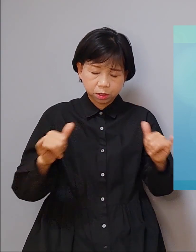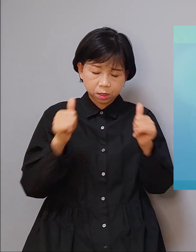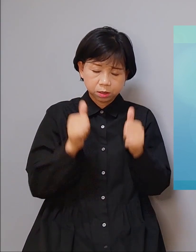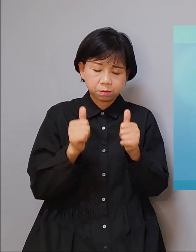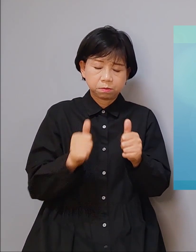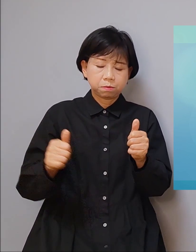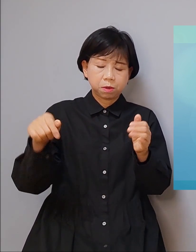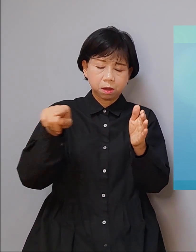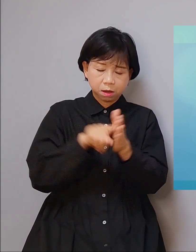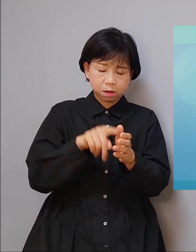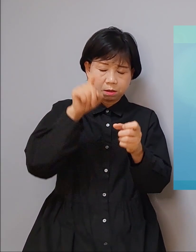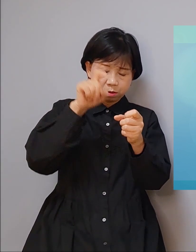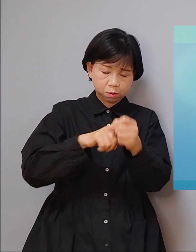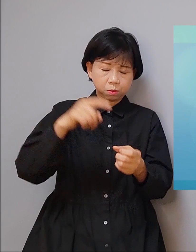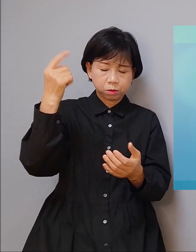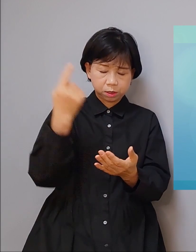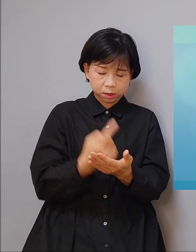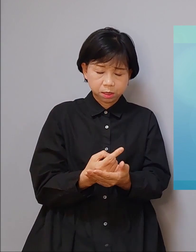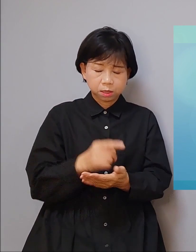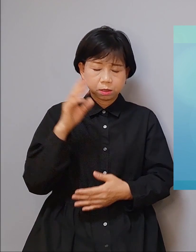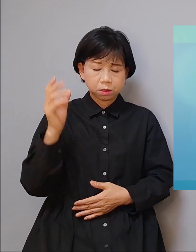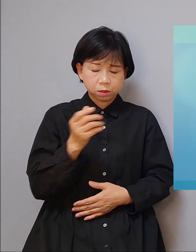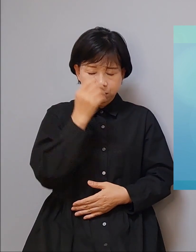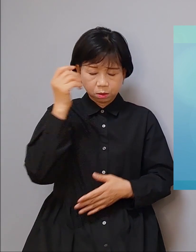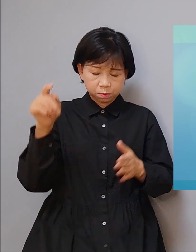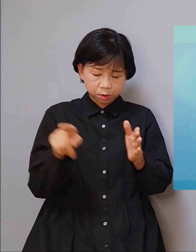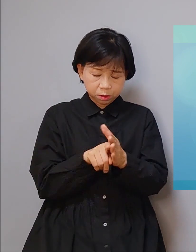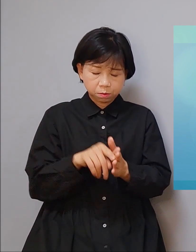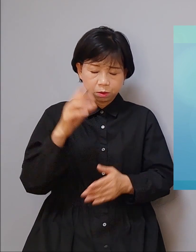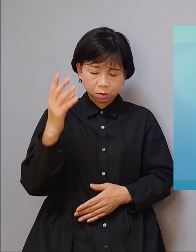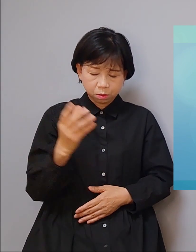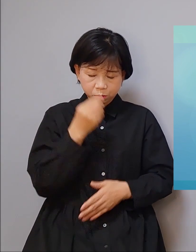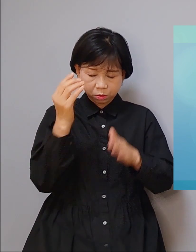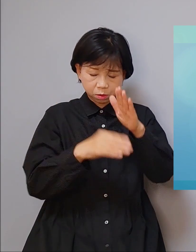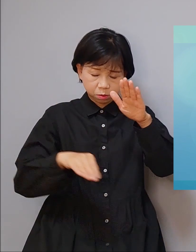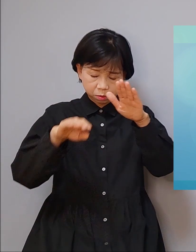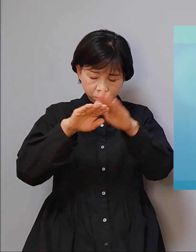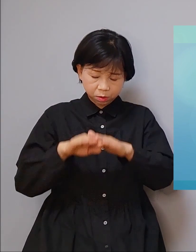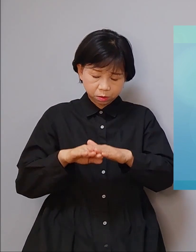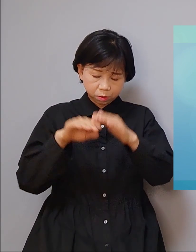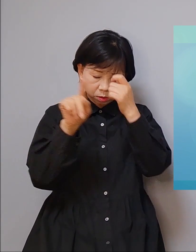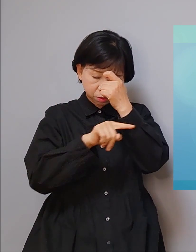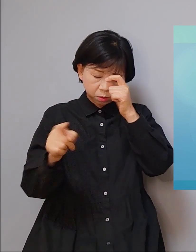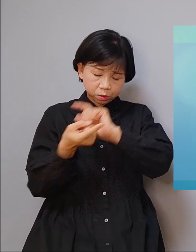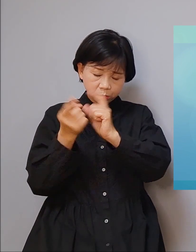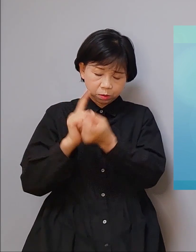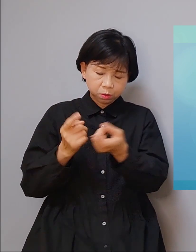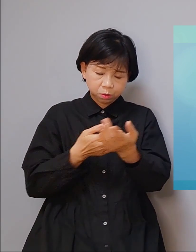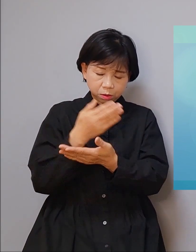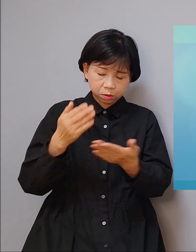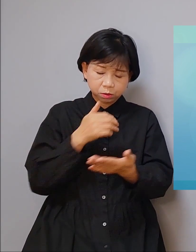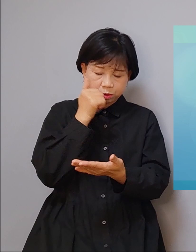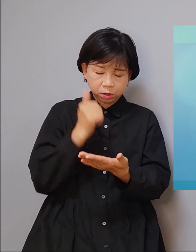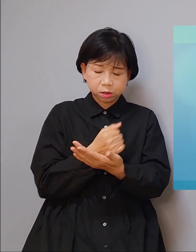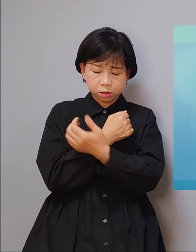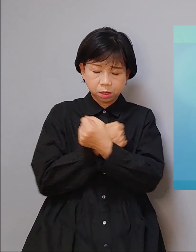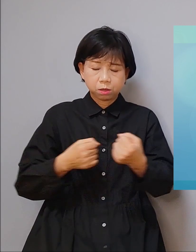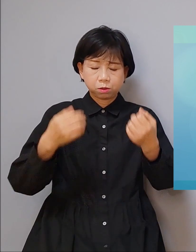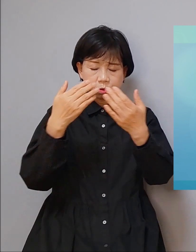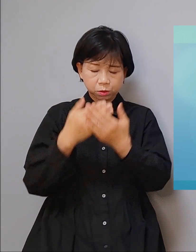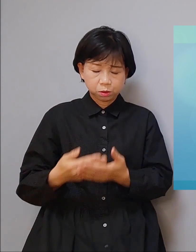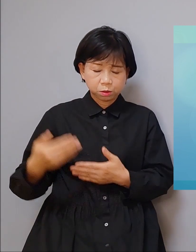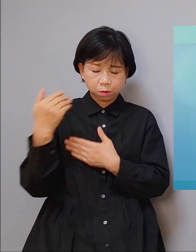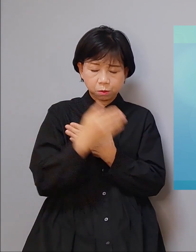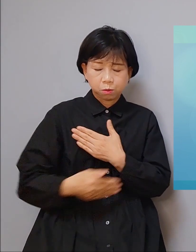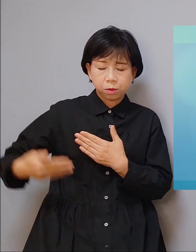오시리라. 성령을 믿사오며 거룩한 공예와 성도가 서로 교통하는 것과 죄를 사하여 주시는